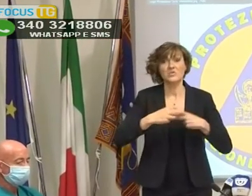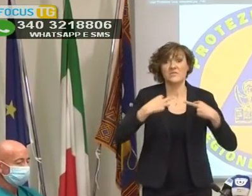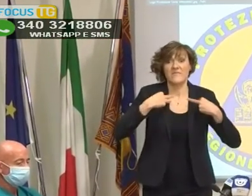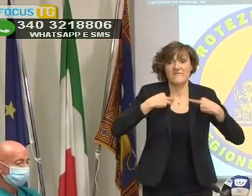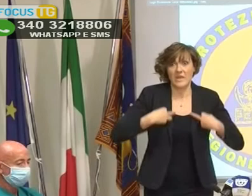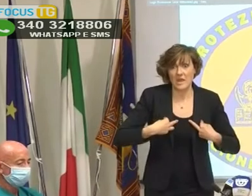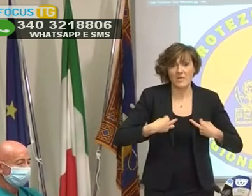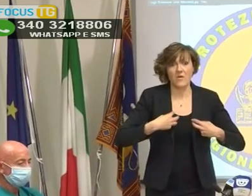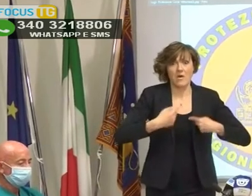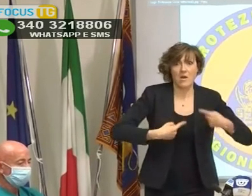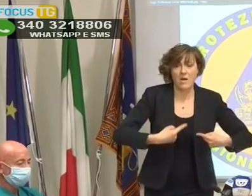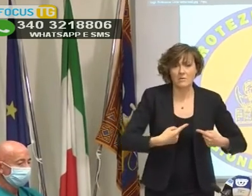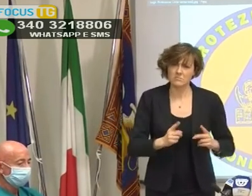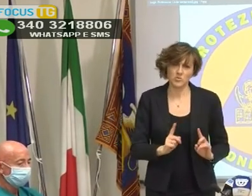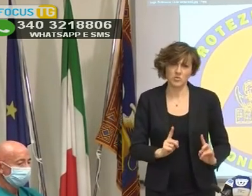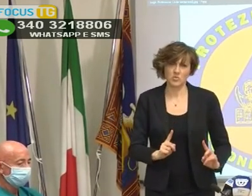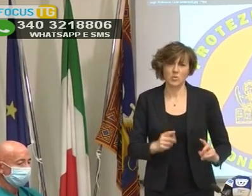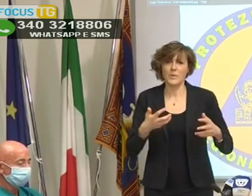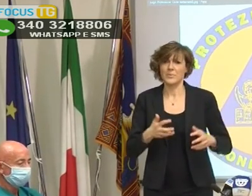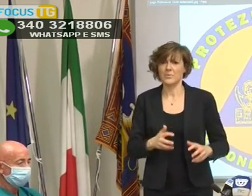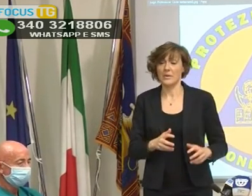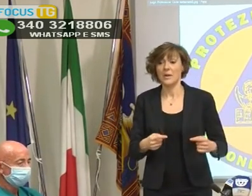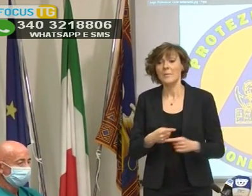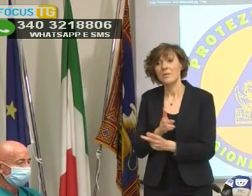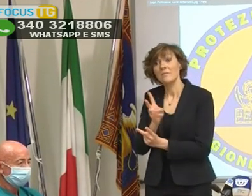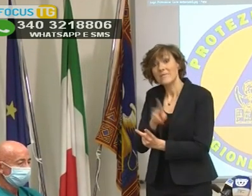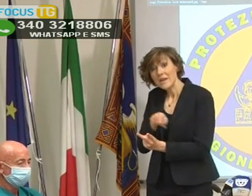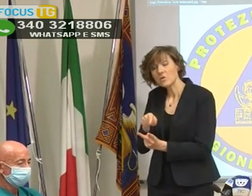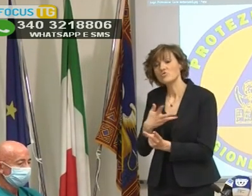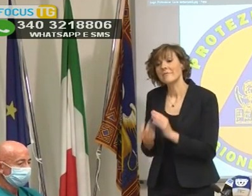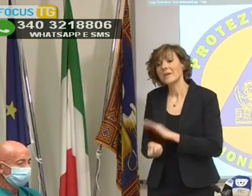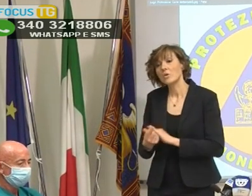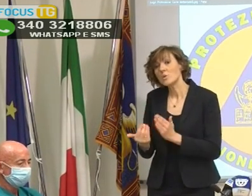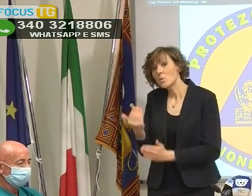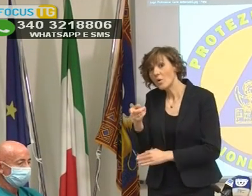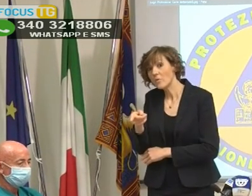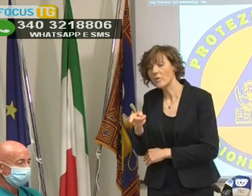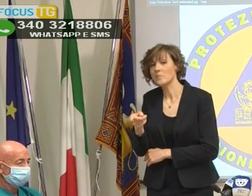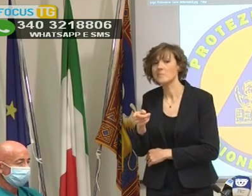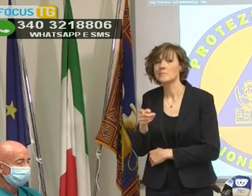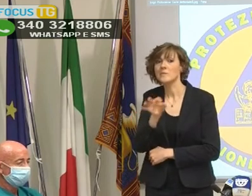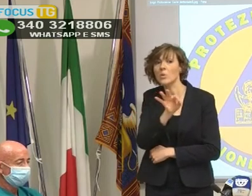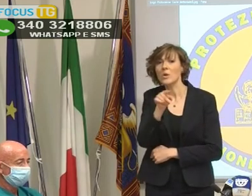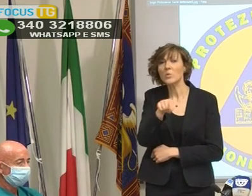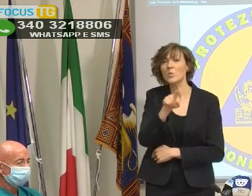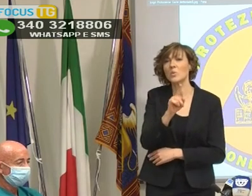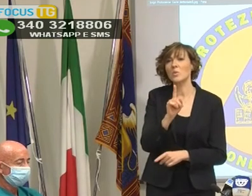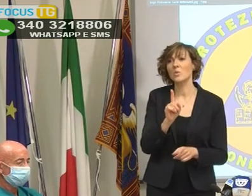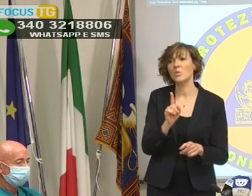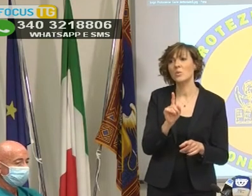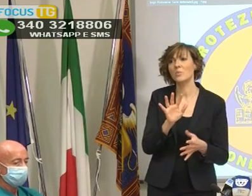una coltura cellulare. Dall'altro c'è questo nuovo fenomeno che magari qualcuno non aveva